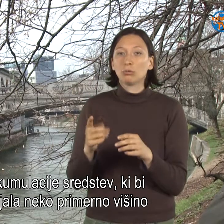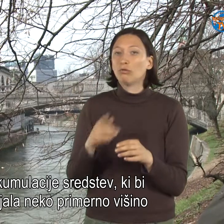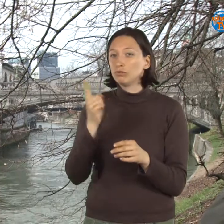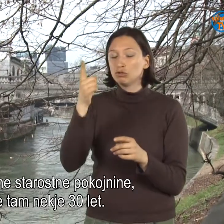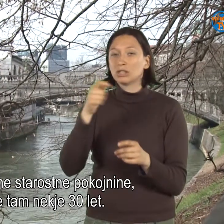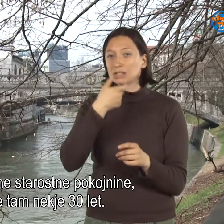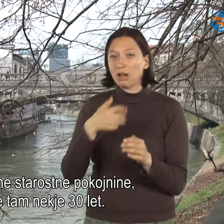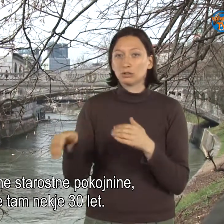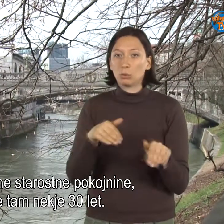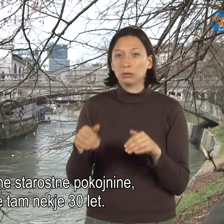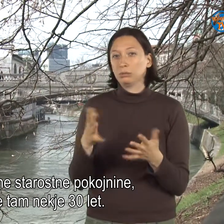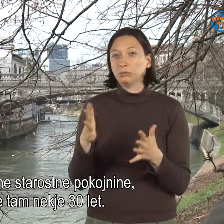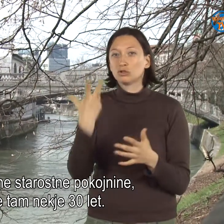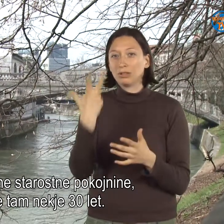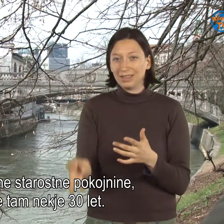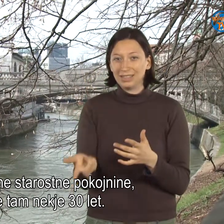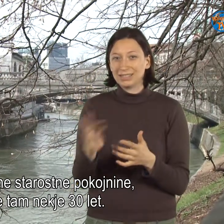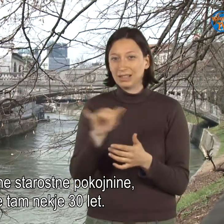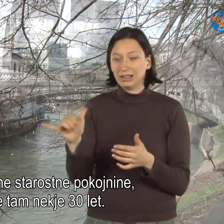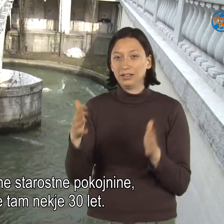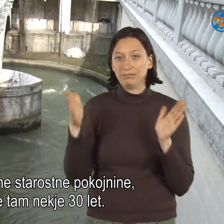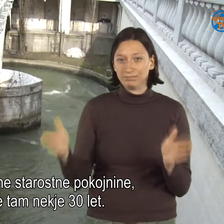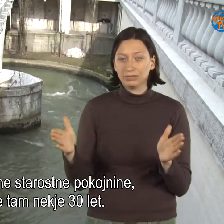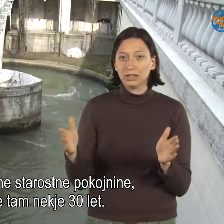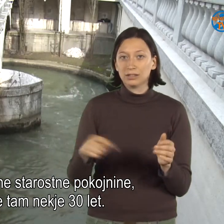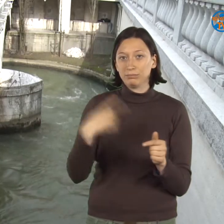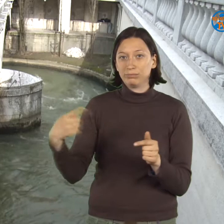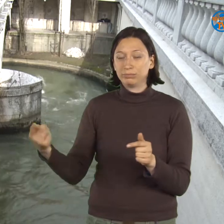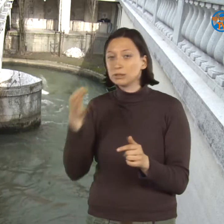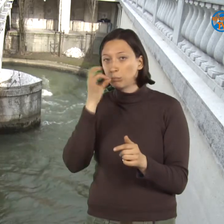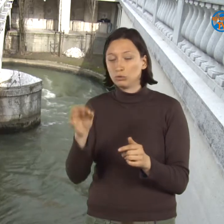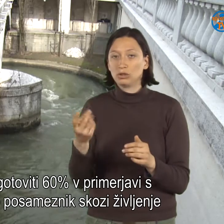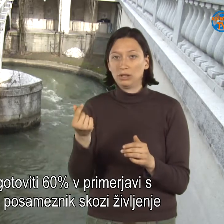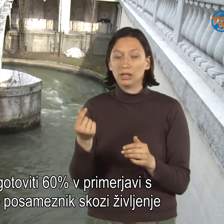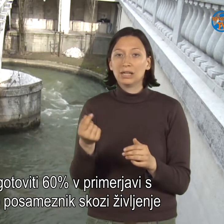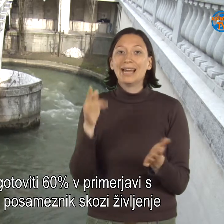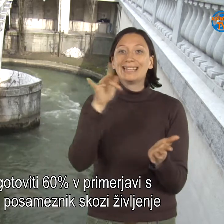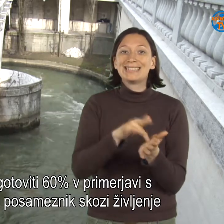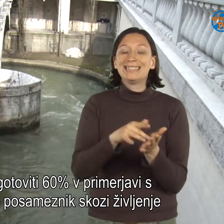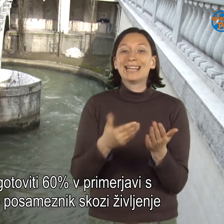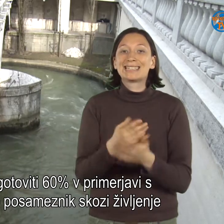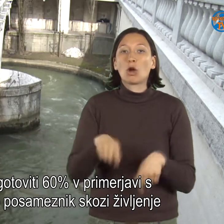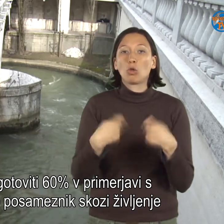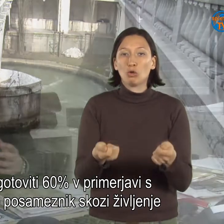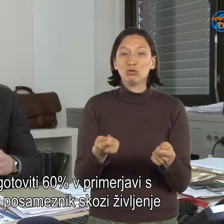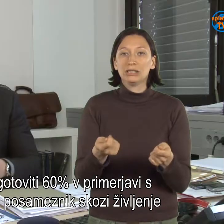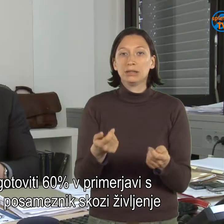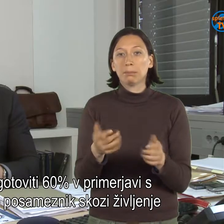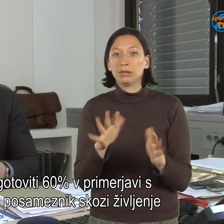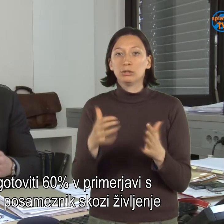dodatne starostne pokojnine, je tam nekje okoli 30 let. Cilj je zagotoviti